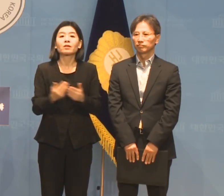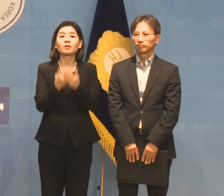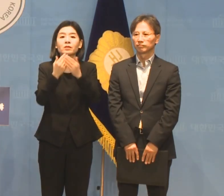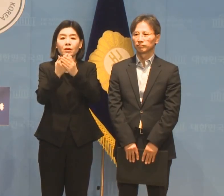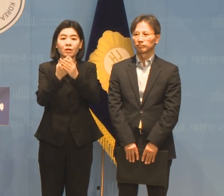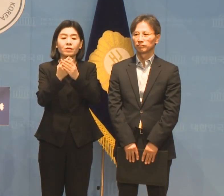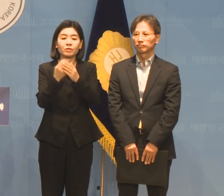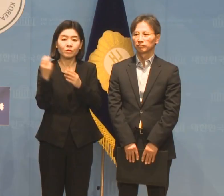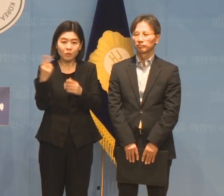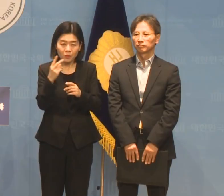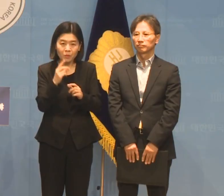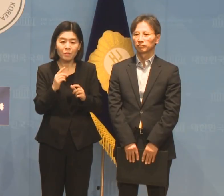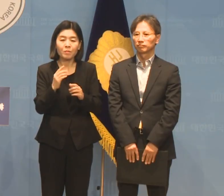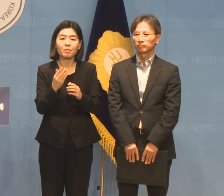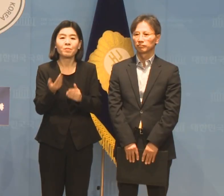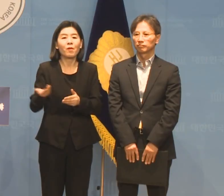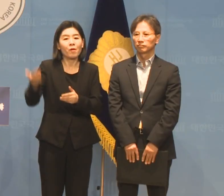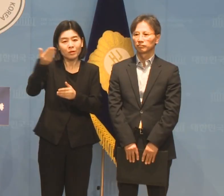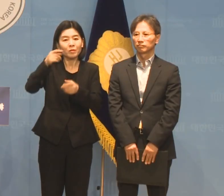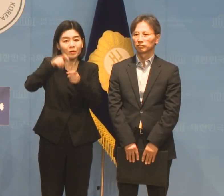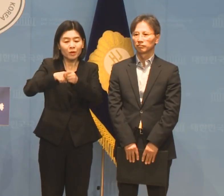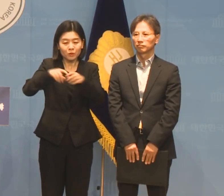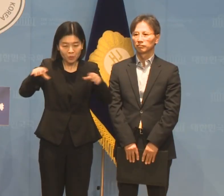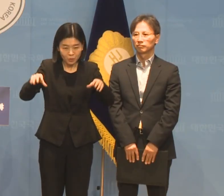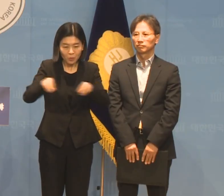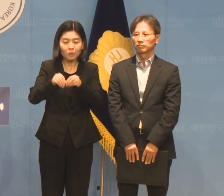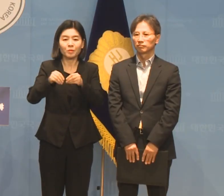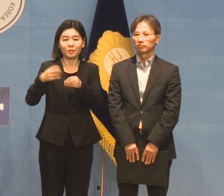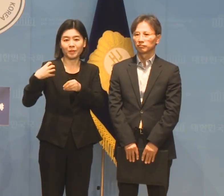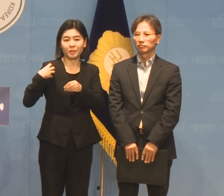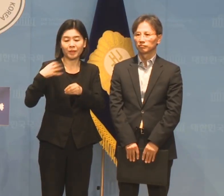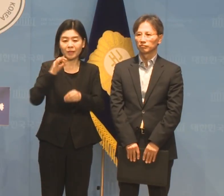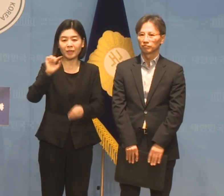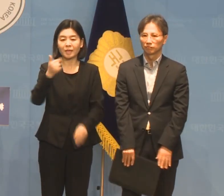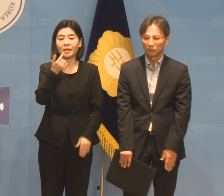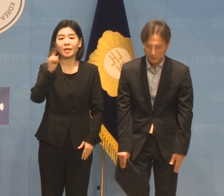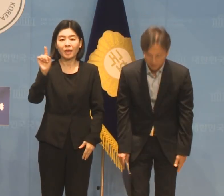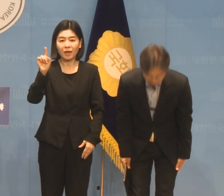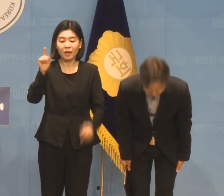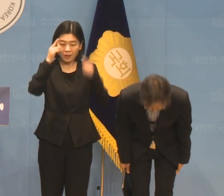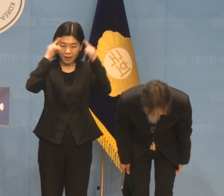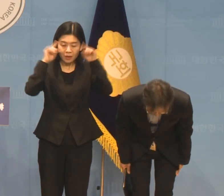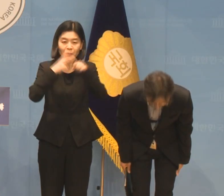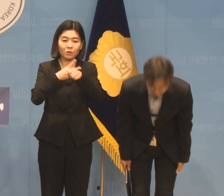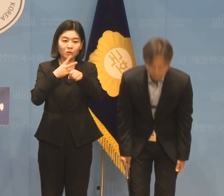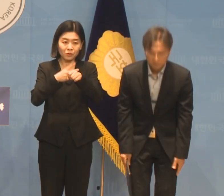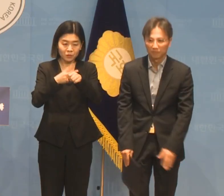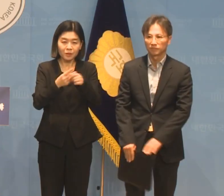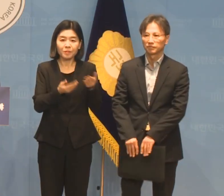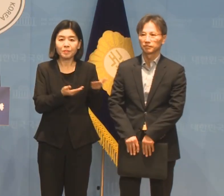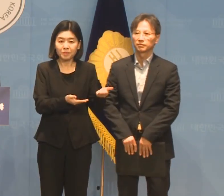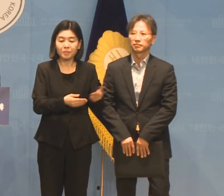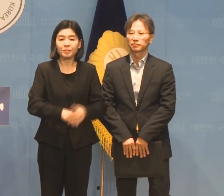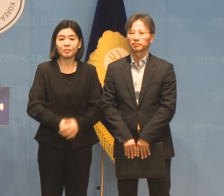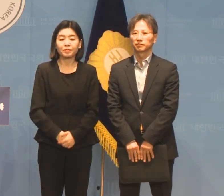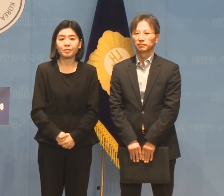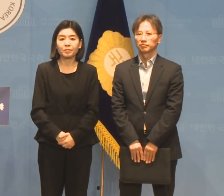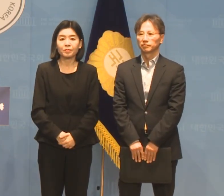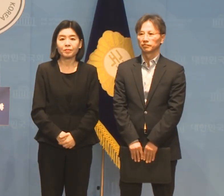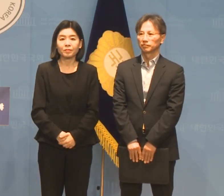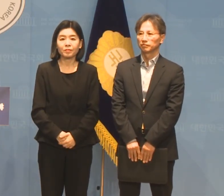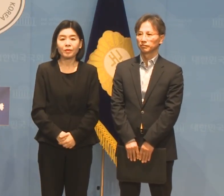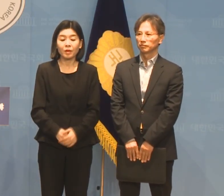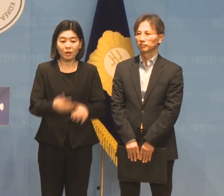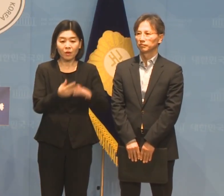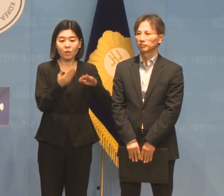미래 총괄을 맡고 계십니다. 인하대학교 윤홍식 교수님입니다. 고맙습니다. 그리고 캠프에서